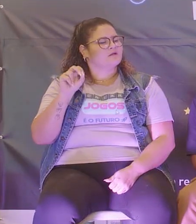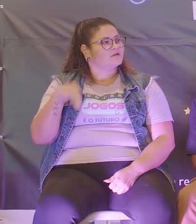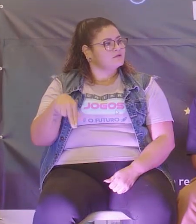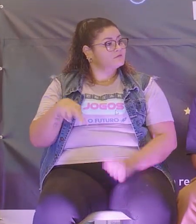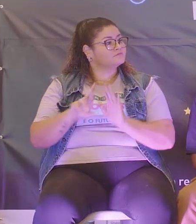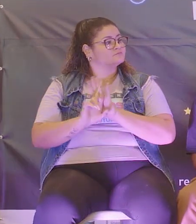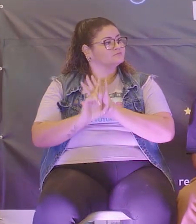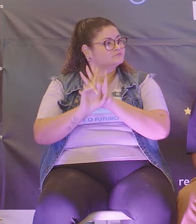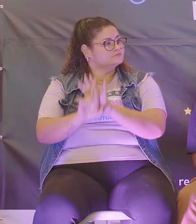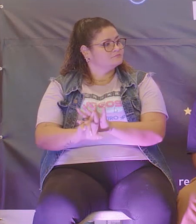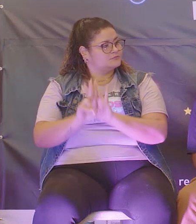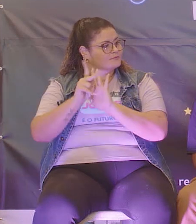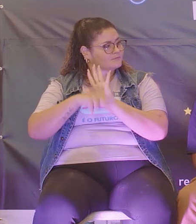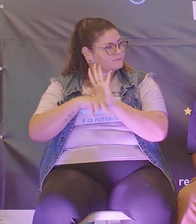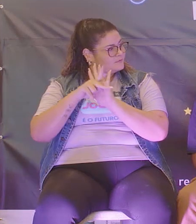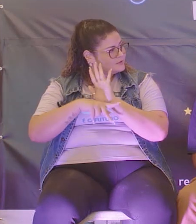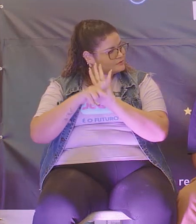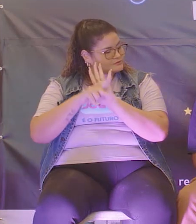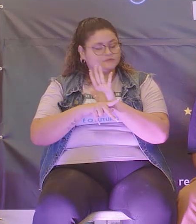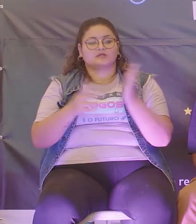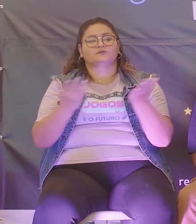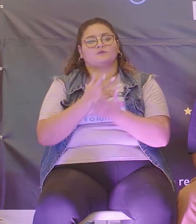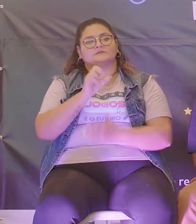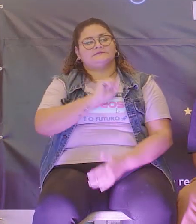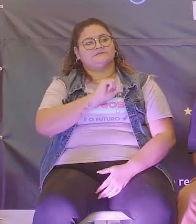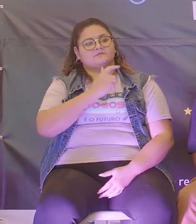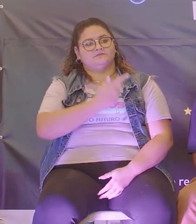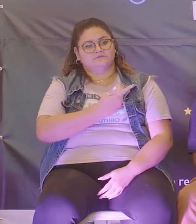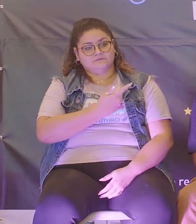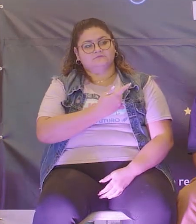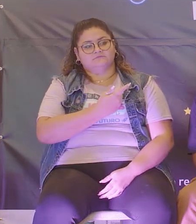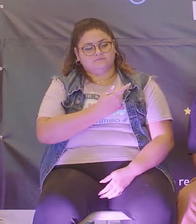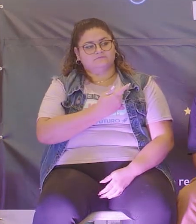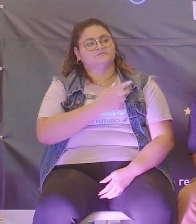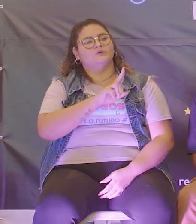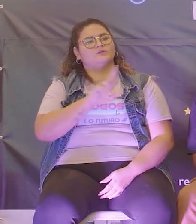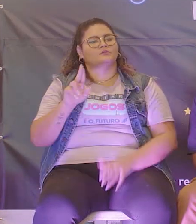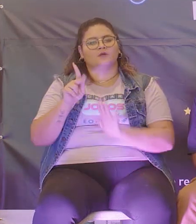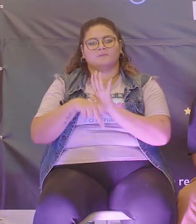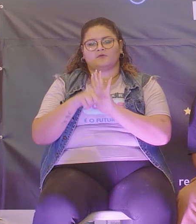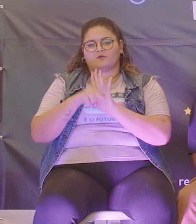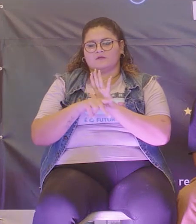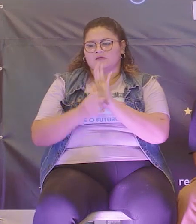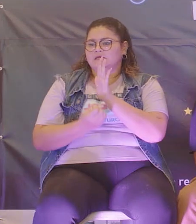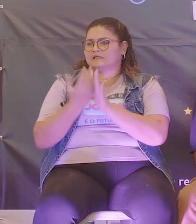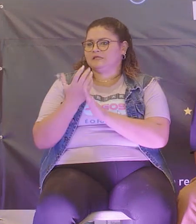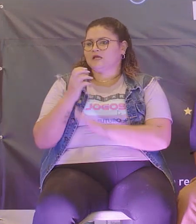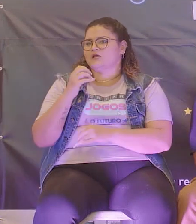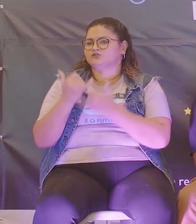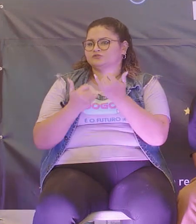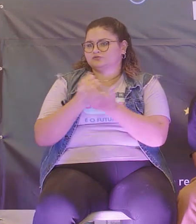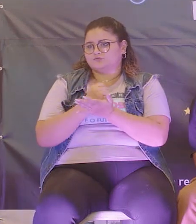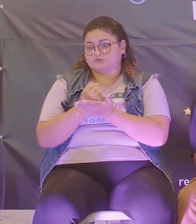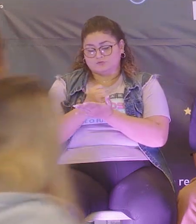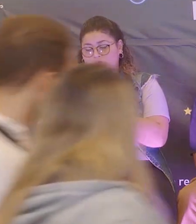representando um projeto que a gente está aqui hoje no Shopping São Gonçalo. O nome do projeto é Criar Jogos, é o futuro,